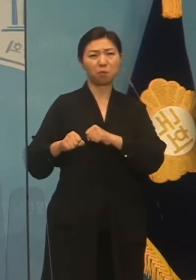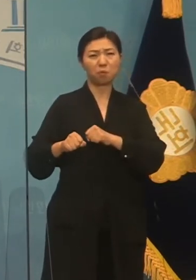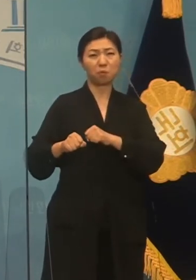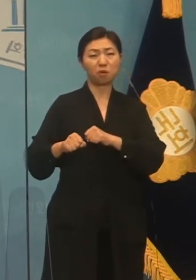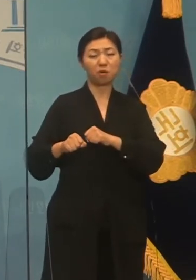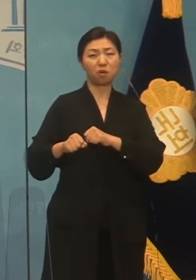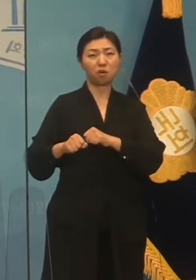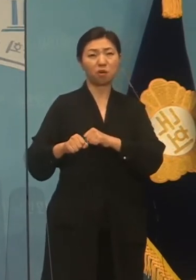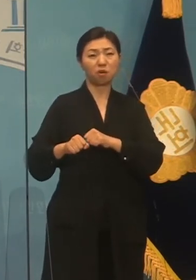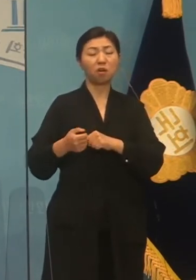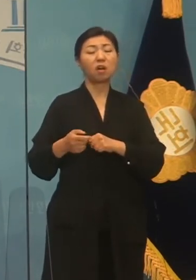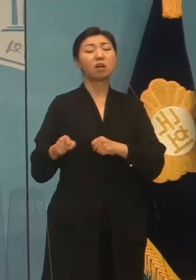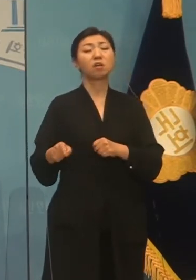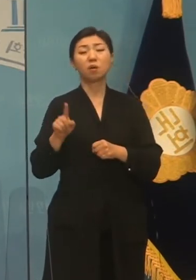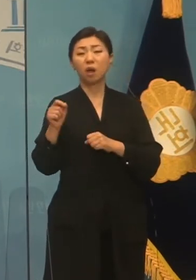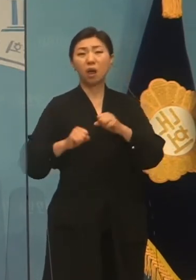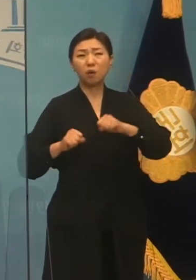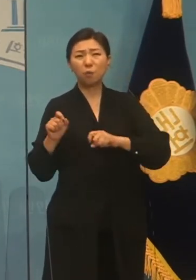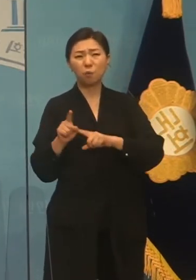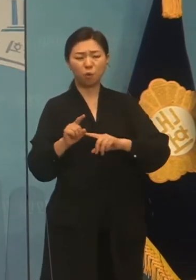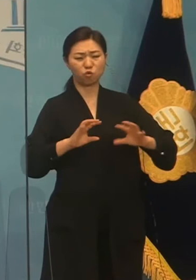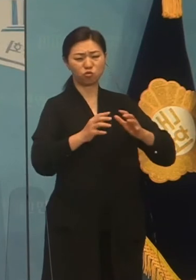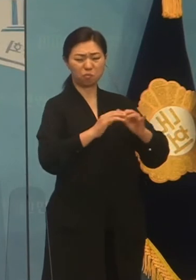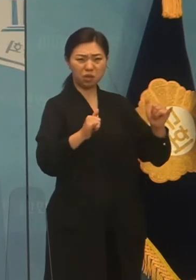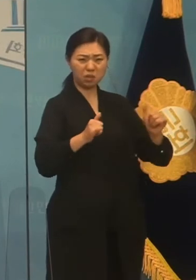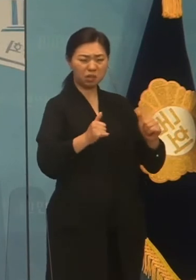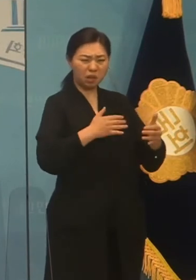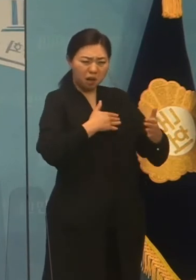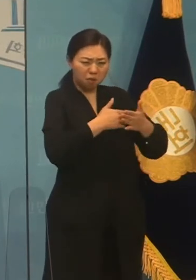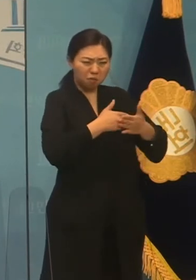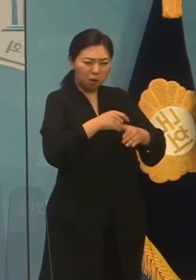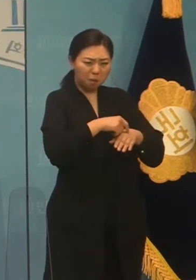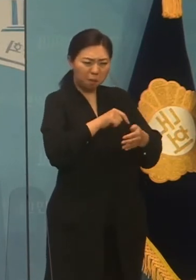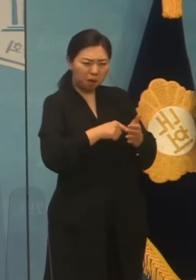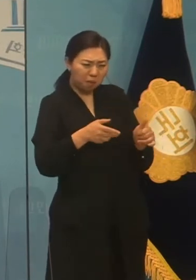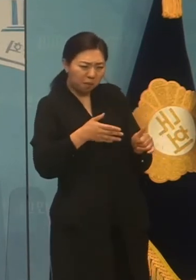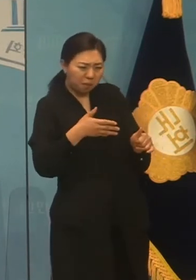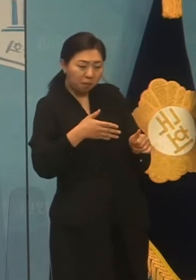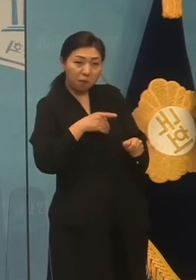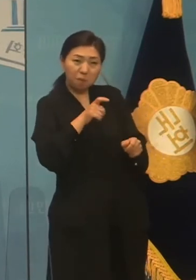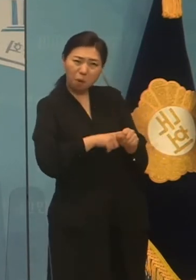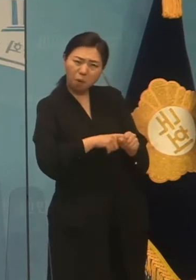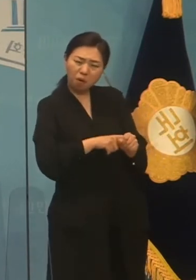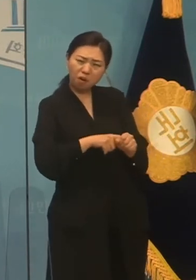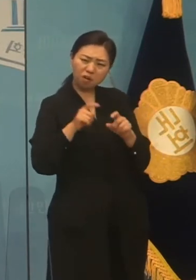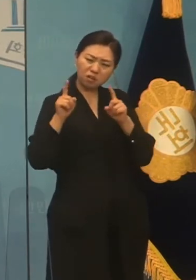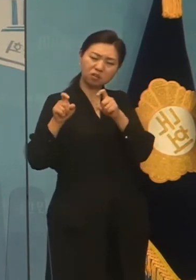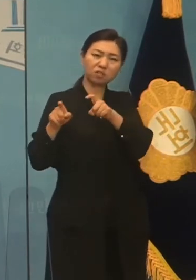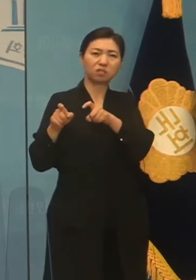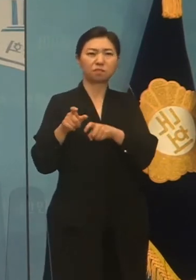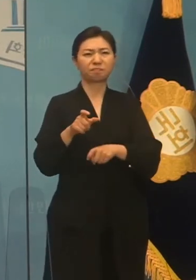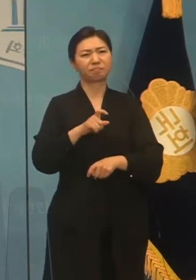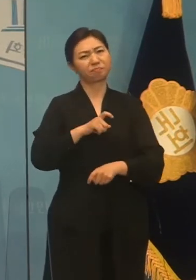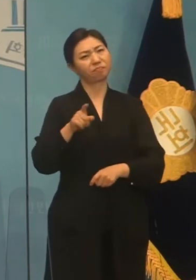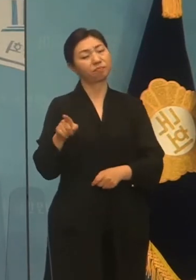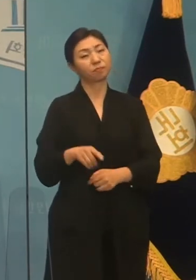위한 의도는 아닌지 의심스러운 뿐입니다. 우리나라는 현재까지